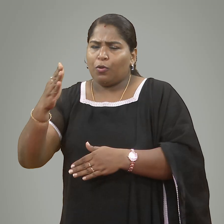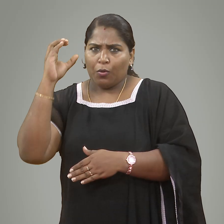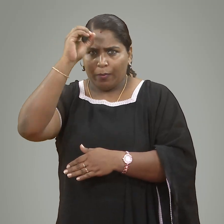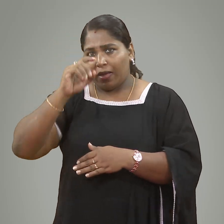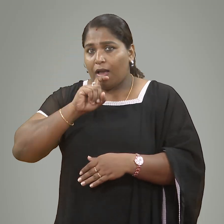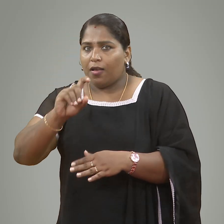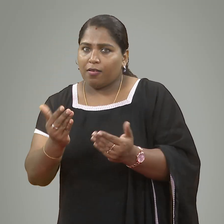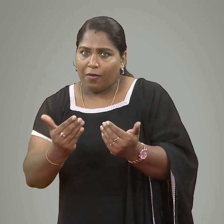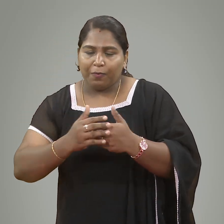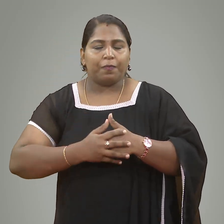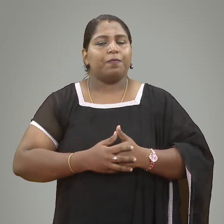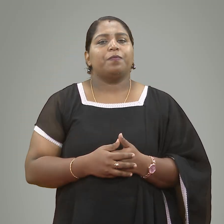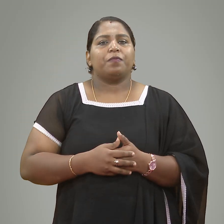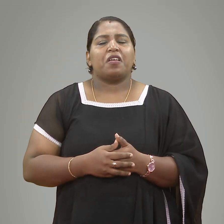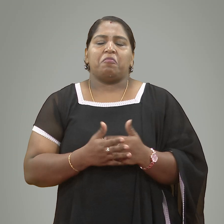പബ്ലിക് ഒപ്പീനിയൻ എടുക്കാം.